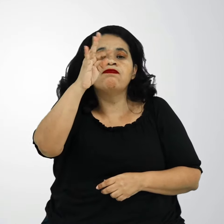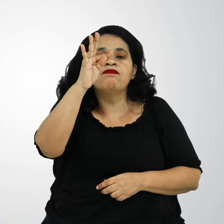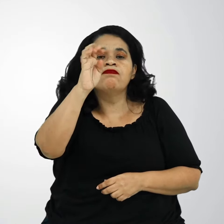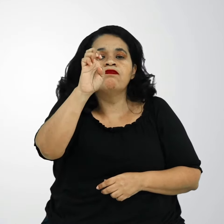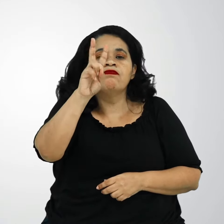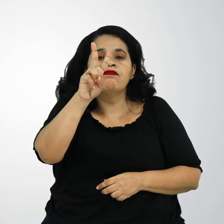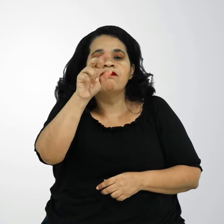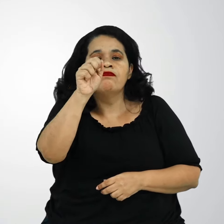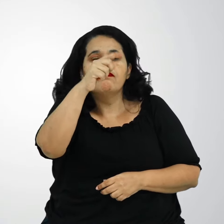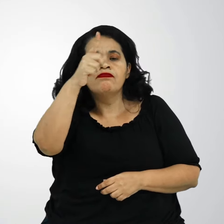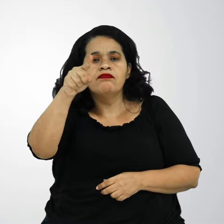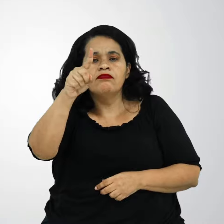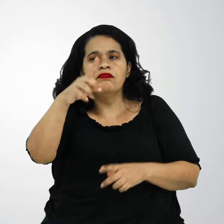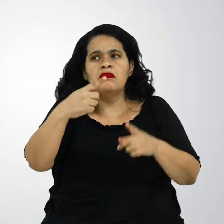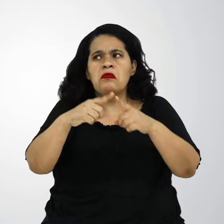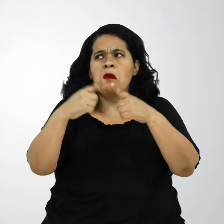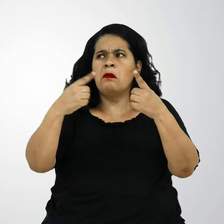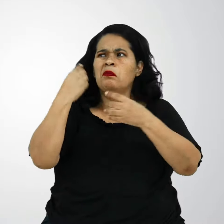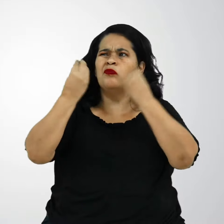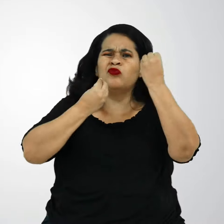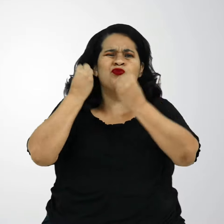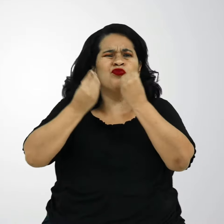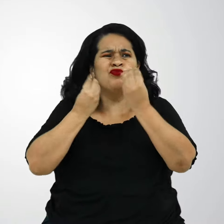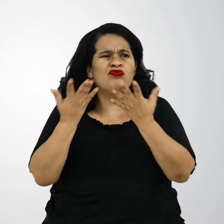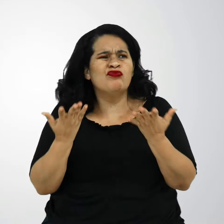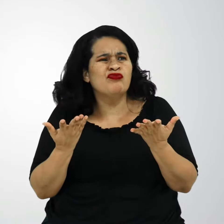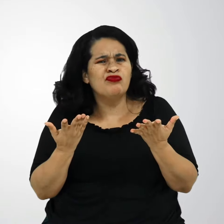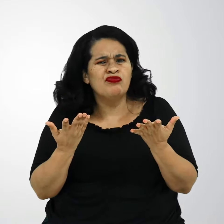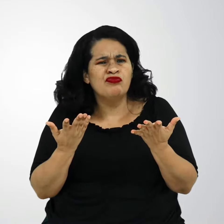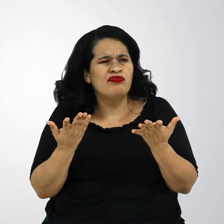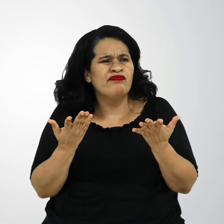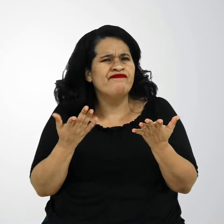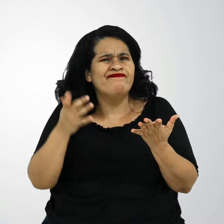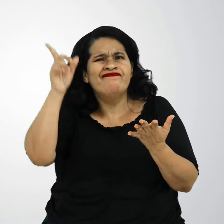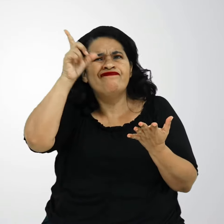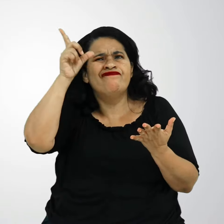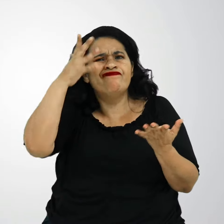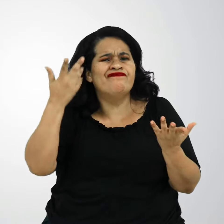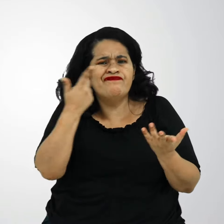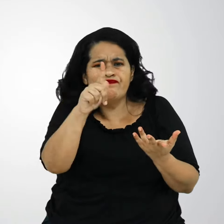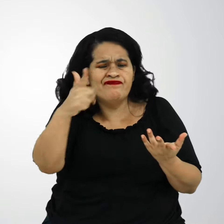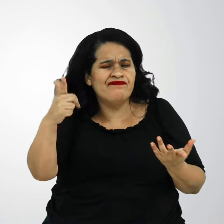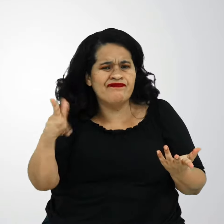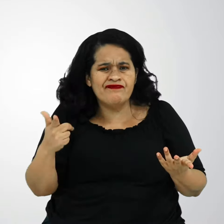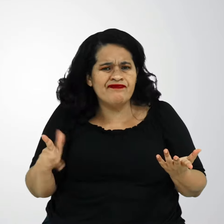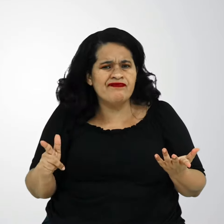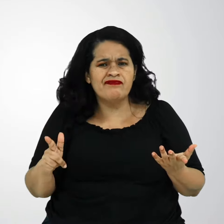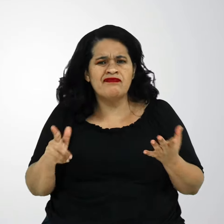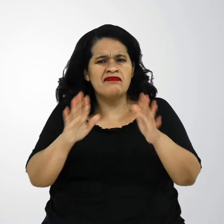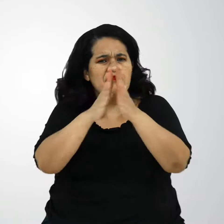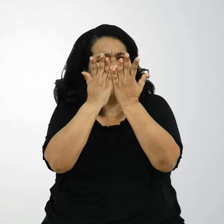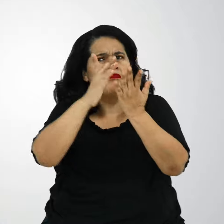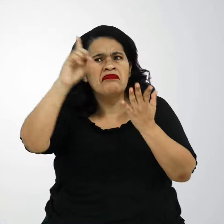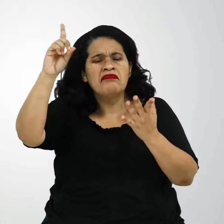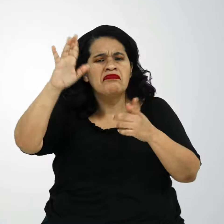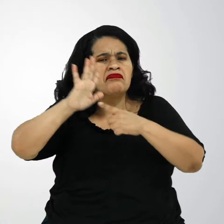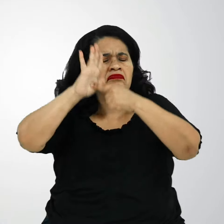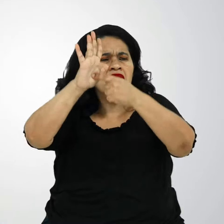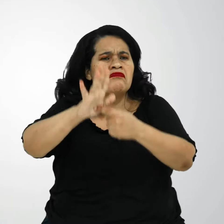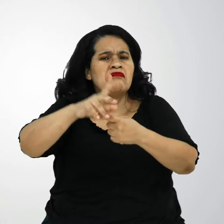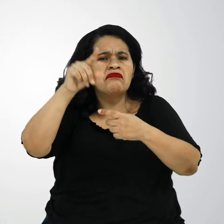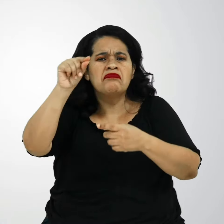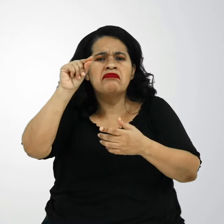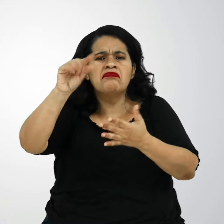gente? Qual que é a lógica disso? Não tem lógica. E onde está mencionado isso? Onde a Bíblia interpreta aquele